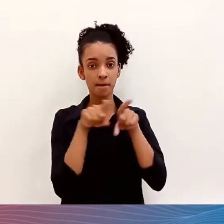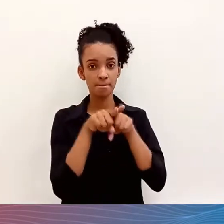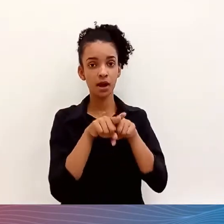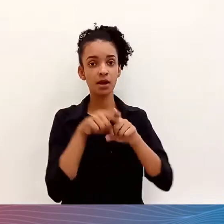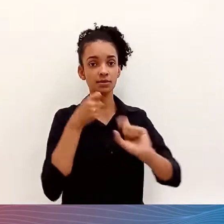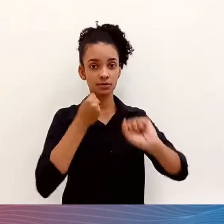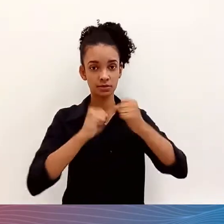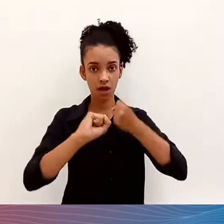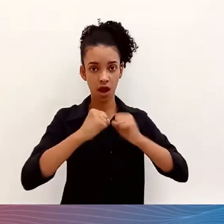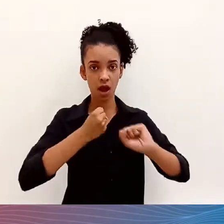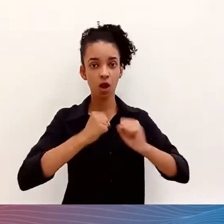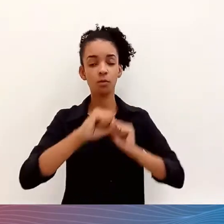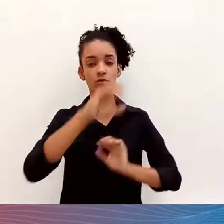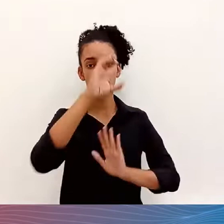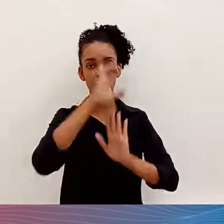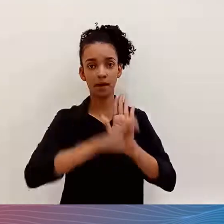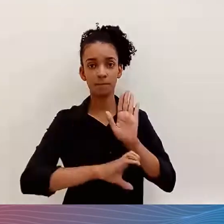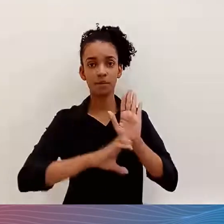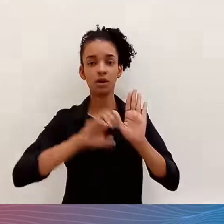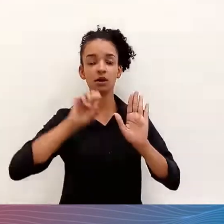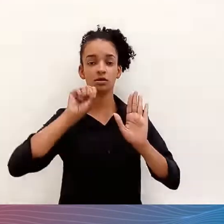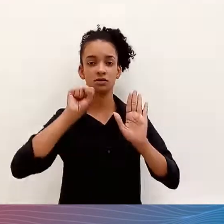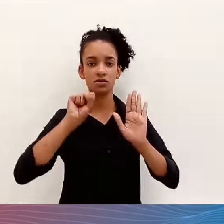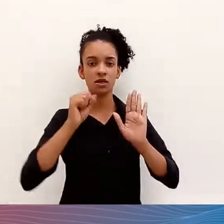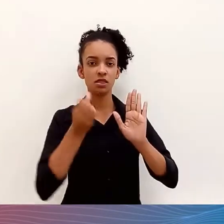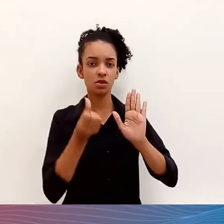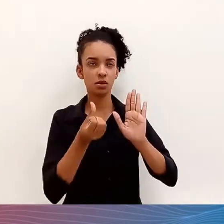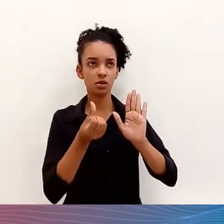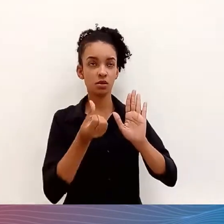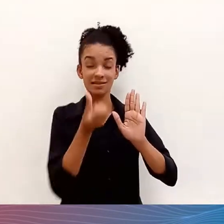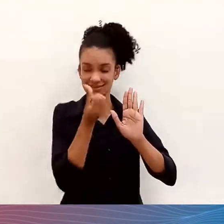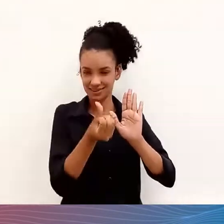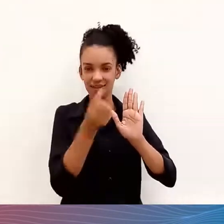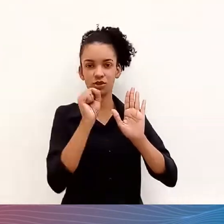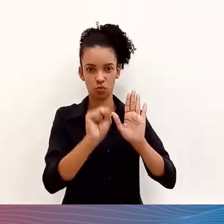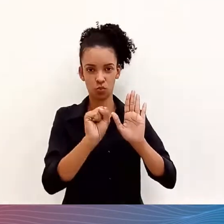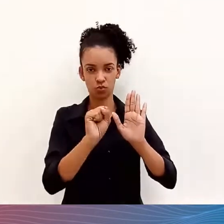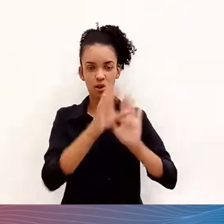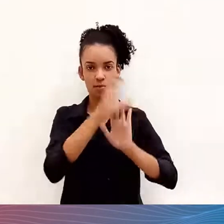Dá uma olhada em Salmo 68.